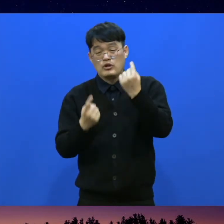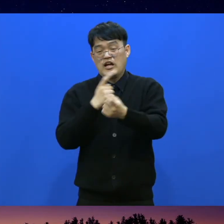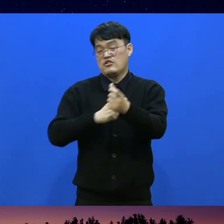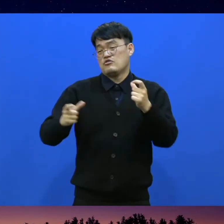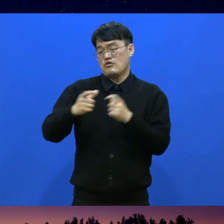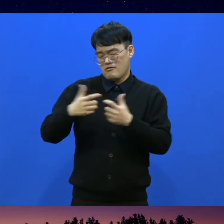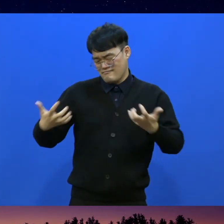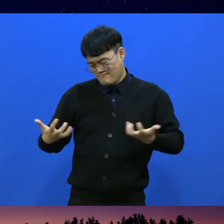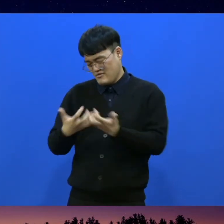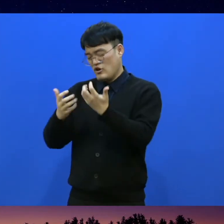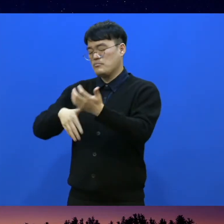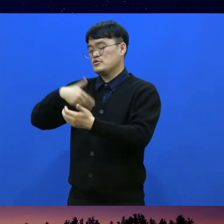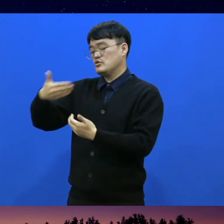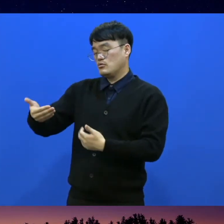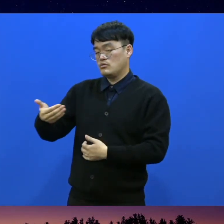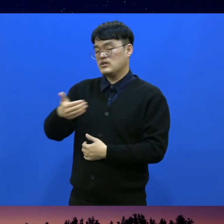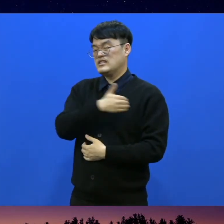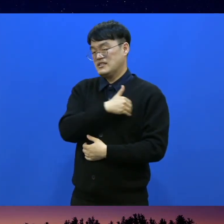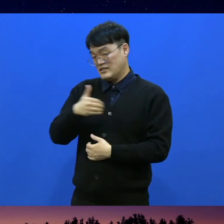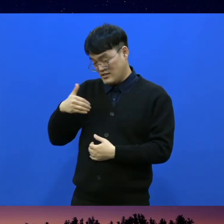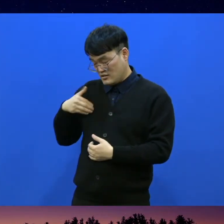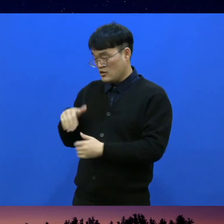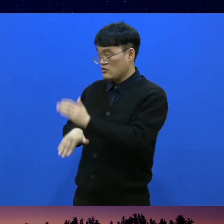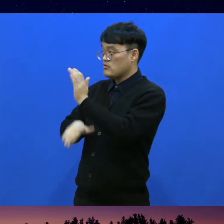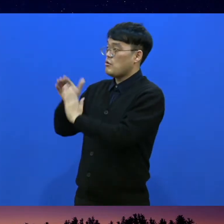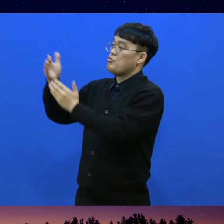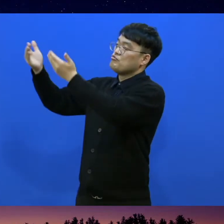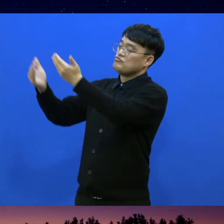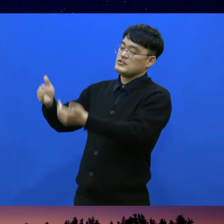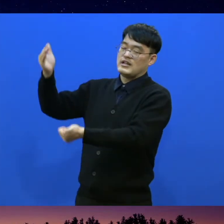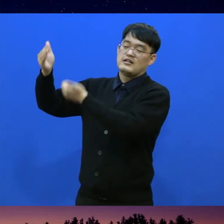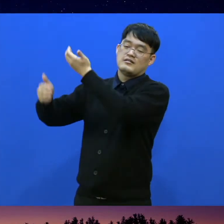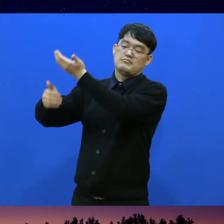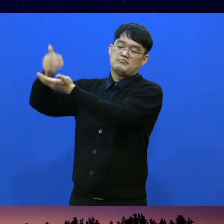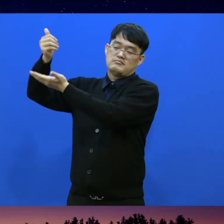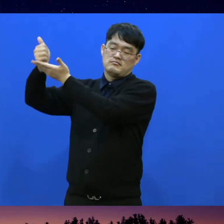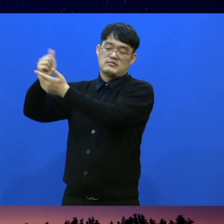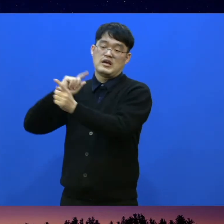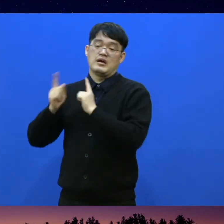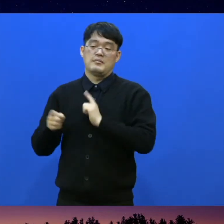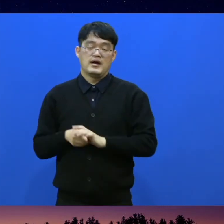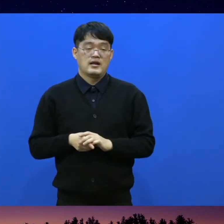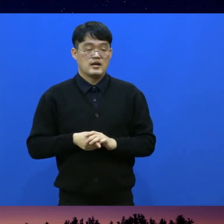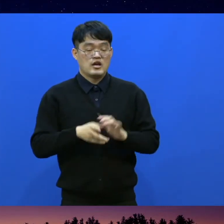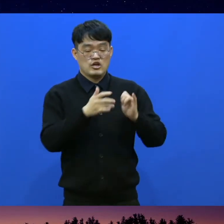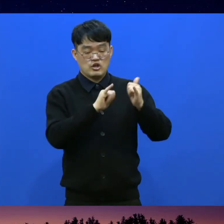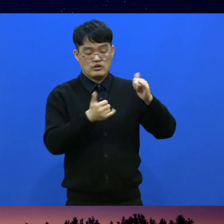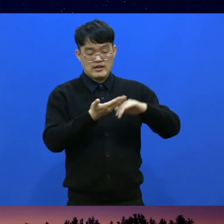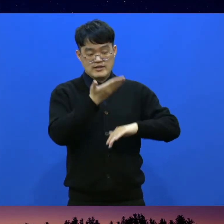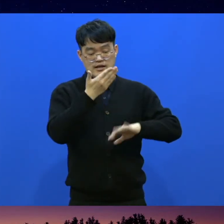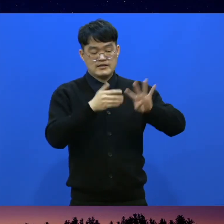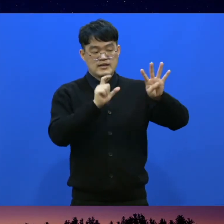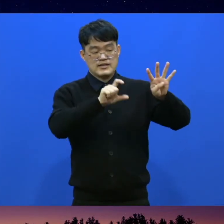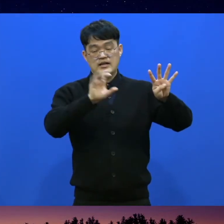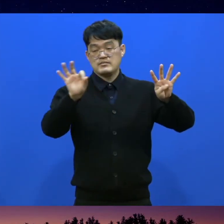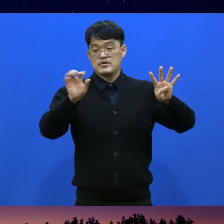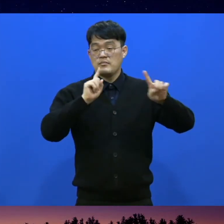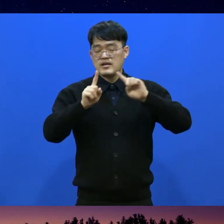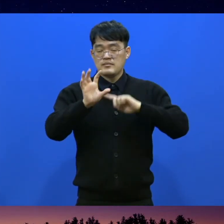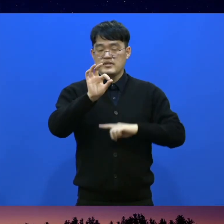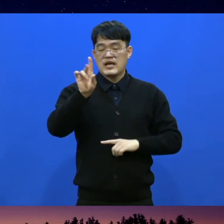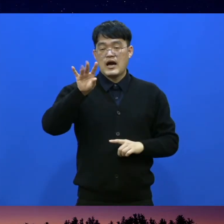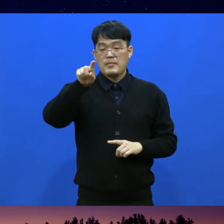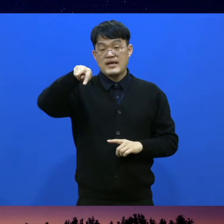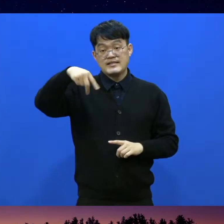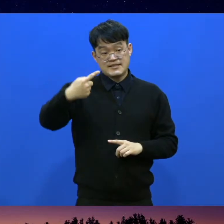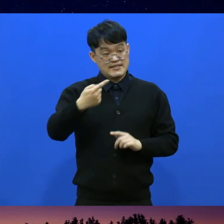넘치도록 능히 하실 분이시다. 자, 야베스의 기도를 보십시오. 열대상 4장 10절에 우리가 야베스가 이스라엘 하나님께